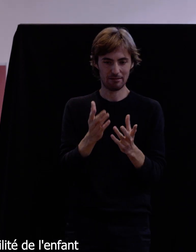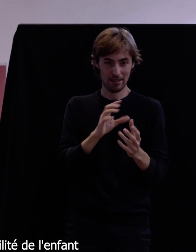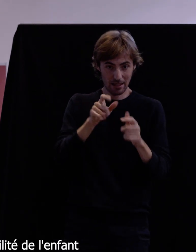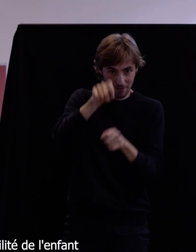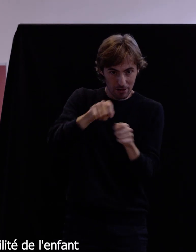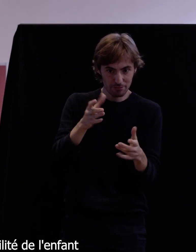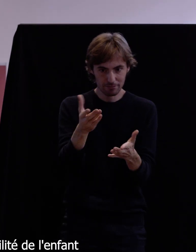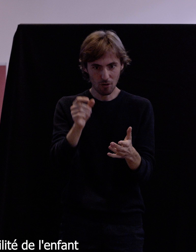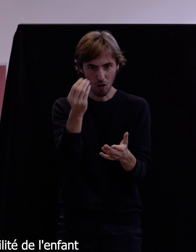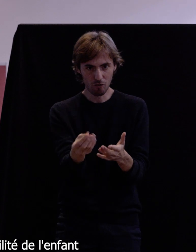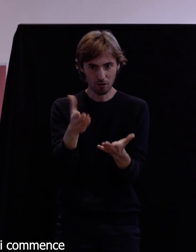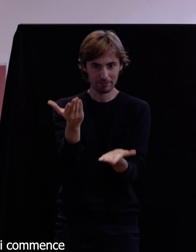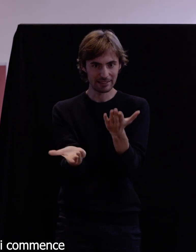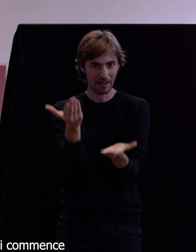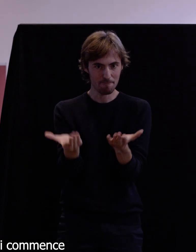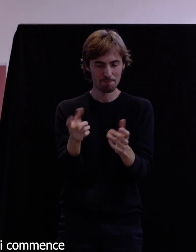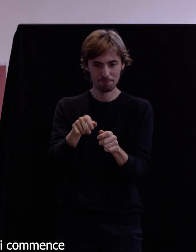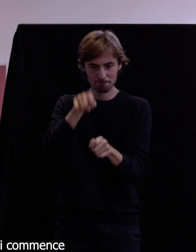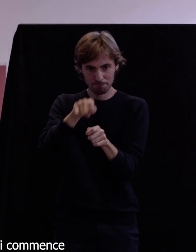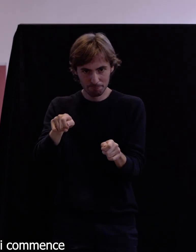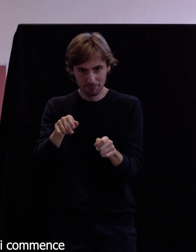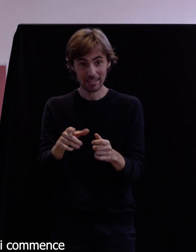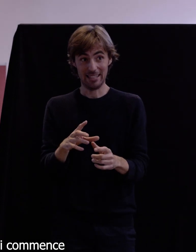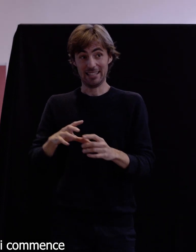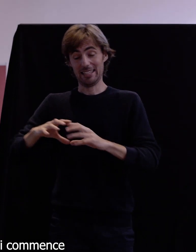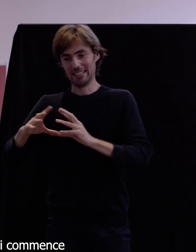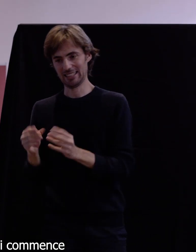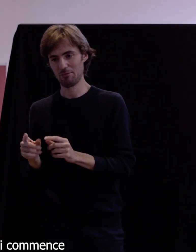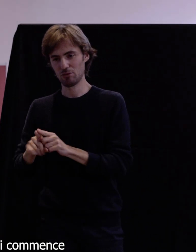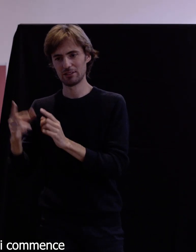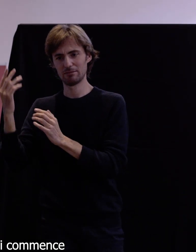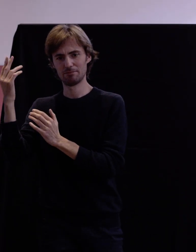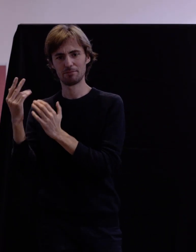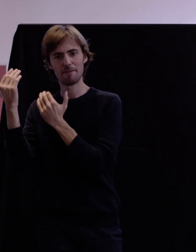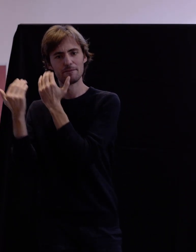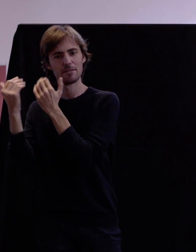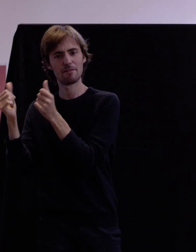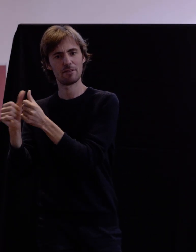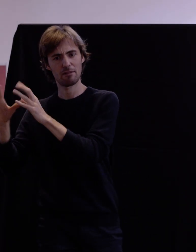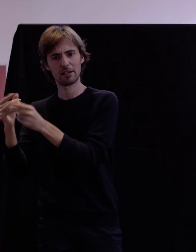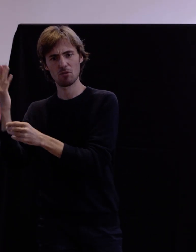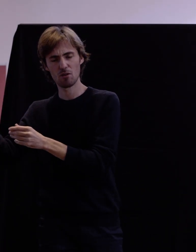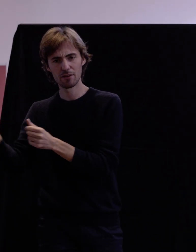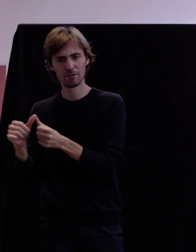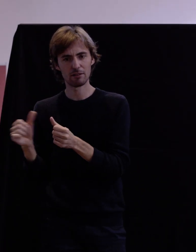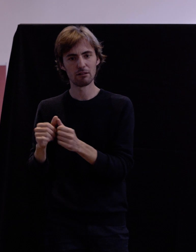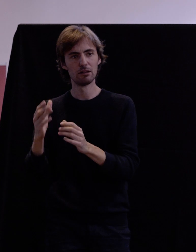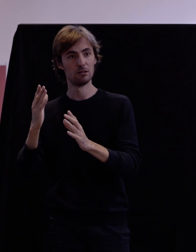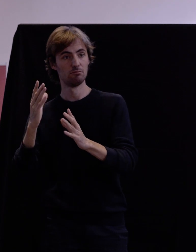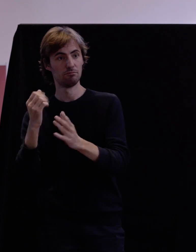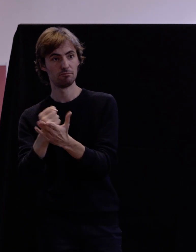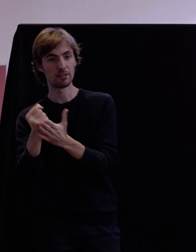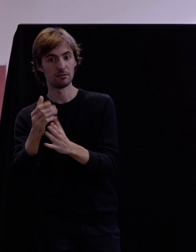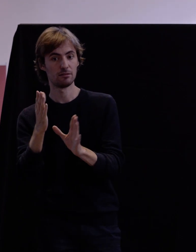l'enfant. Et il y a même des équipes qui commencent le bilan vestibulaire en faisant des tests